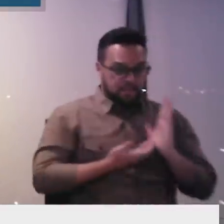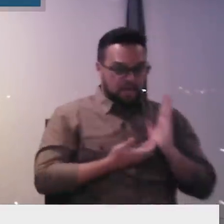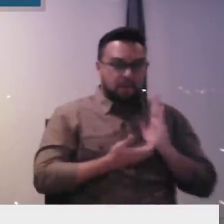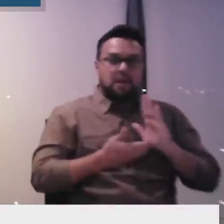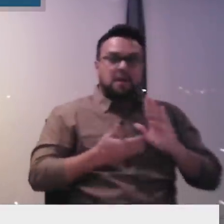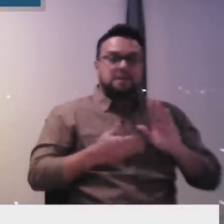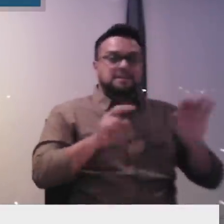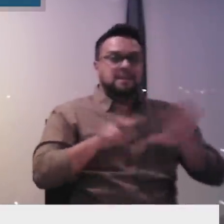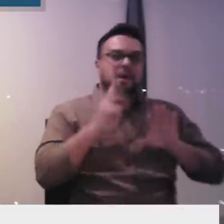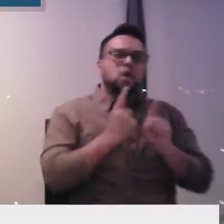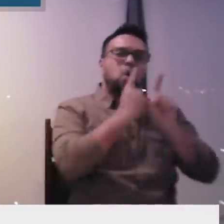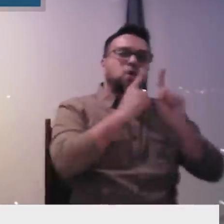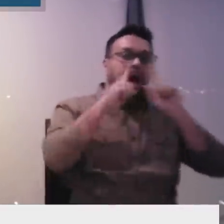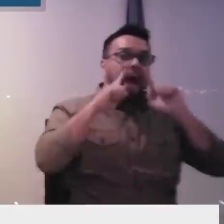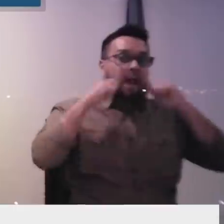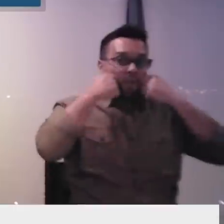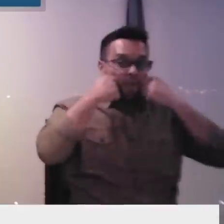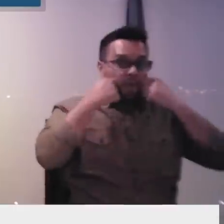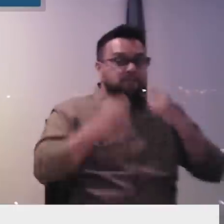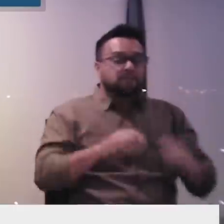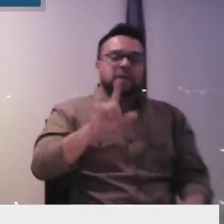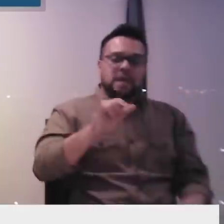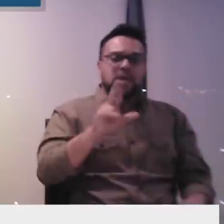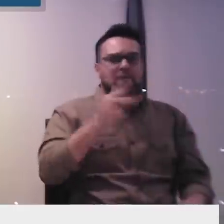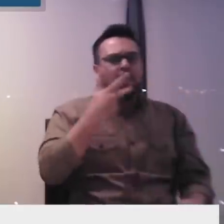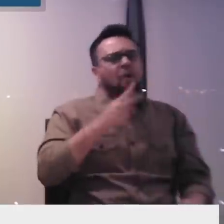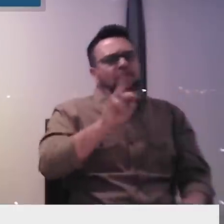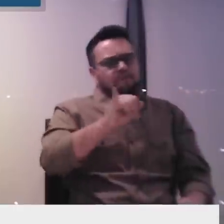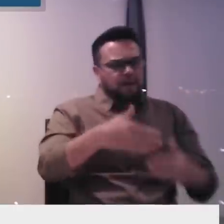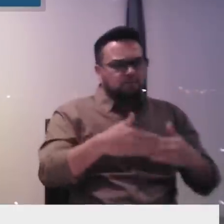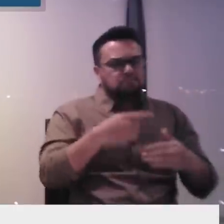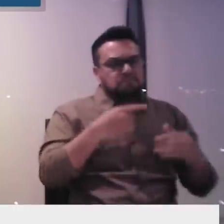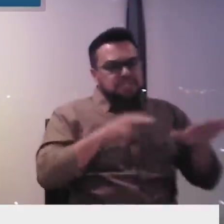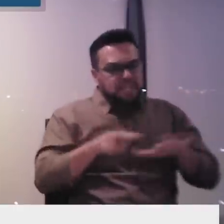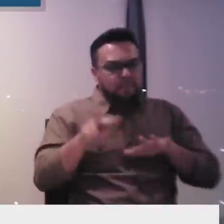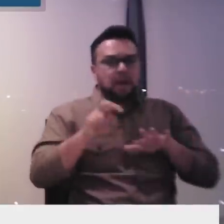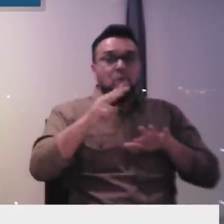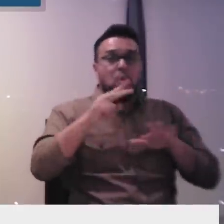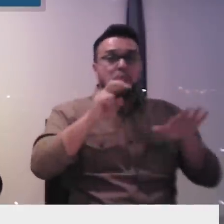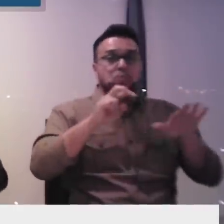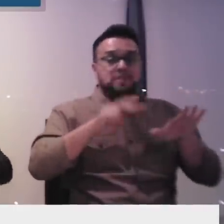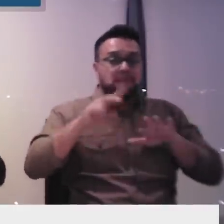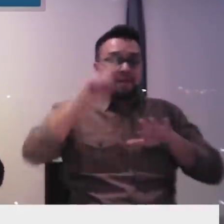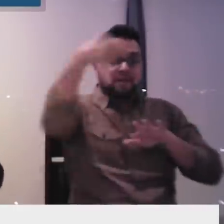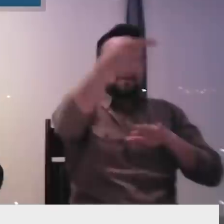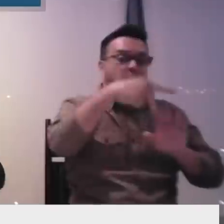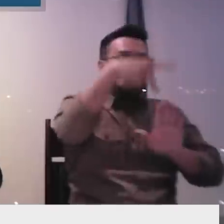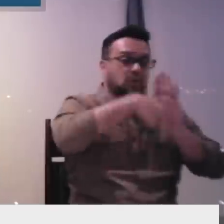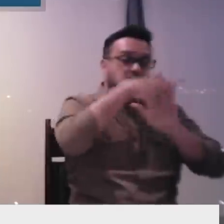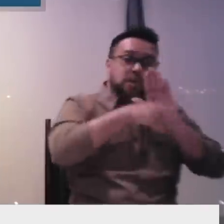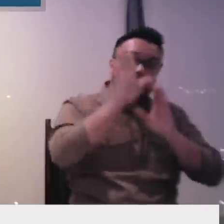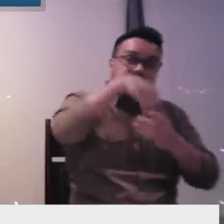Alagoas, e ele falou que ia botar em votação nessa semana ou a semana que vem esse projeto nosso. Lá dentro do